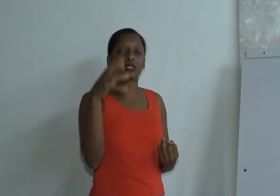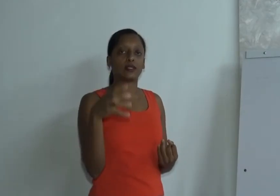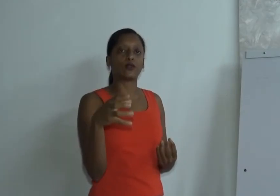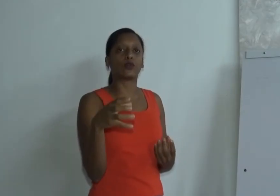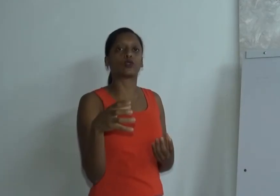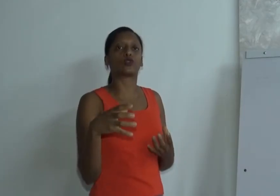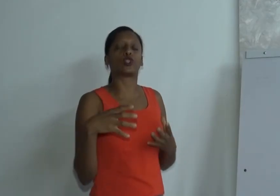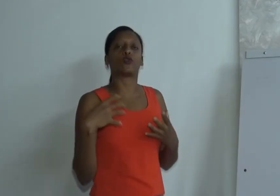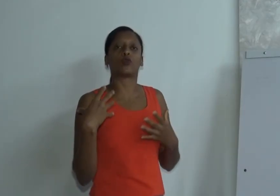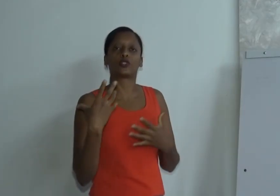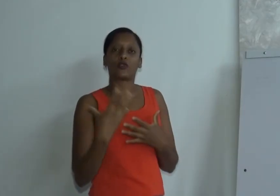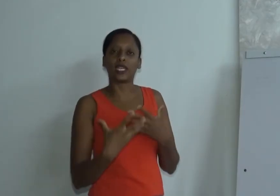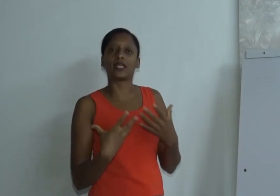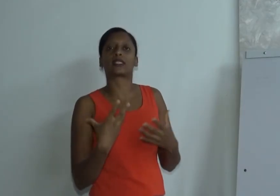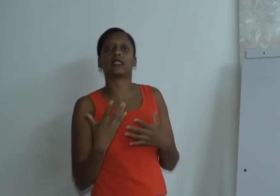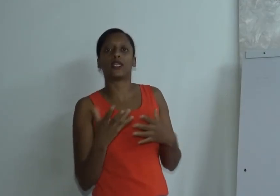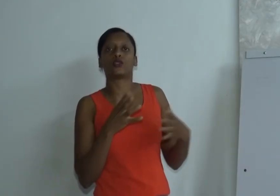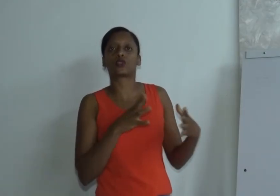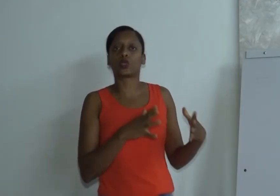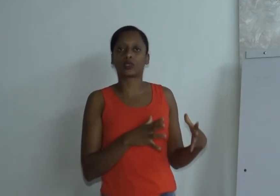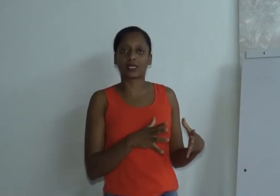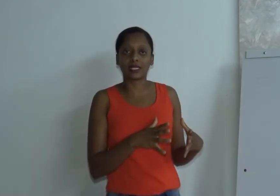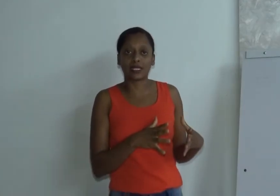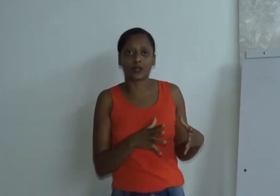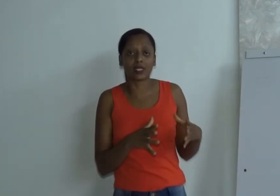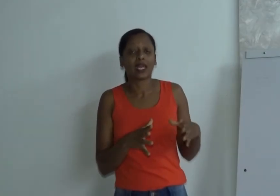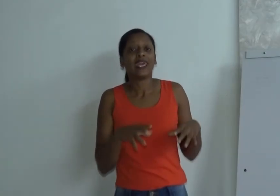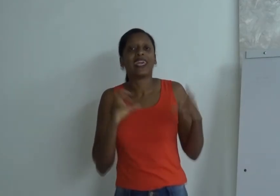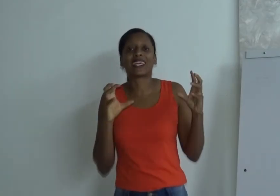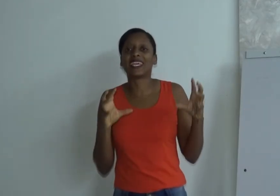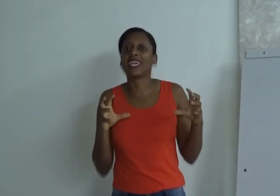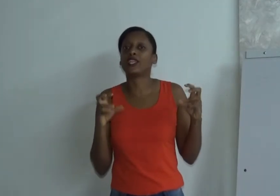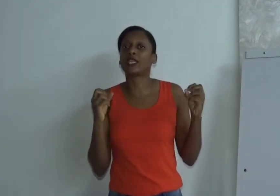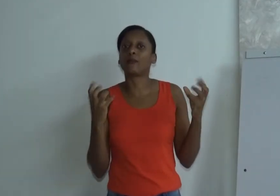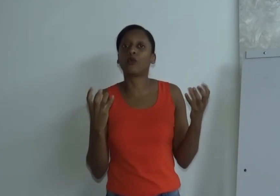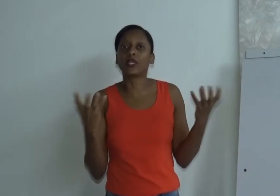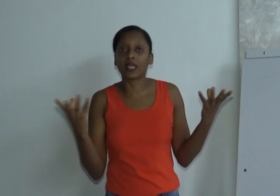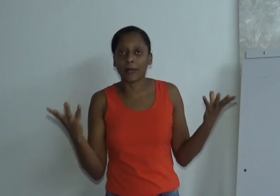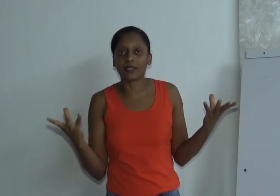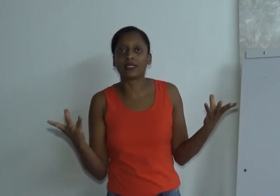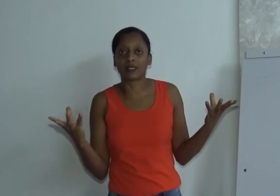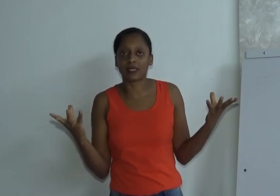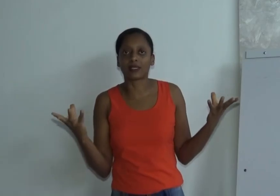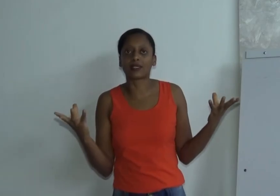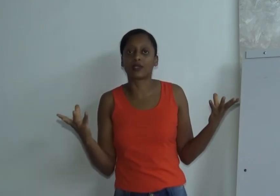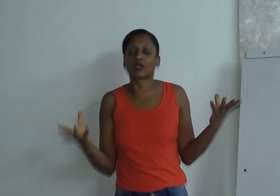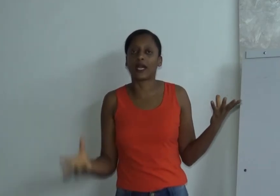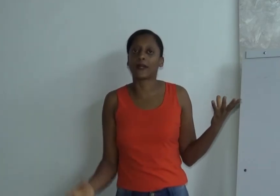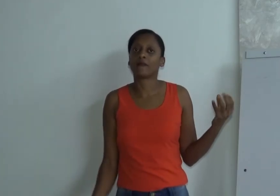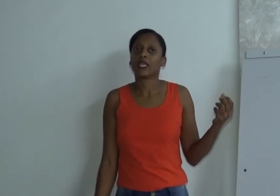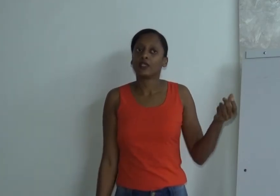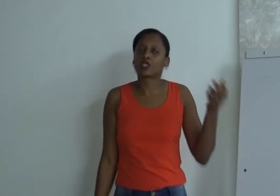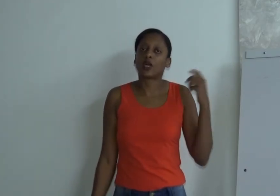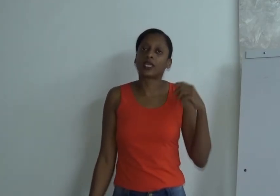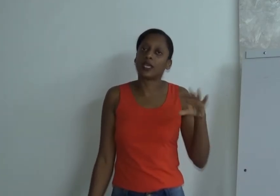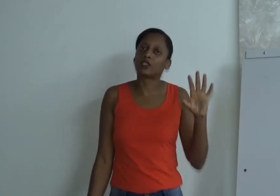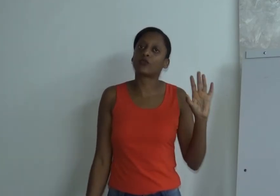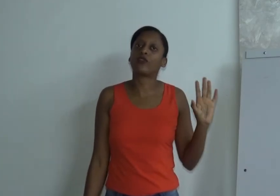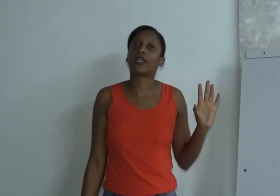tecido conjuntivo, uma diferença dele dos outros tecidos, é que ele tem muita matriz extracelular. Só que é